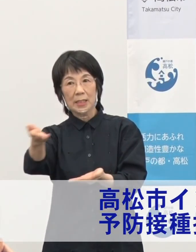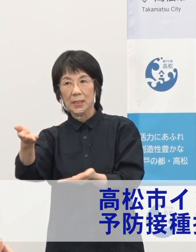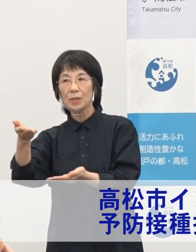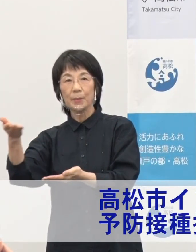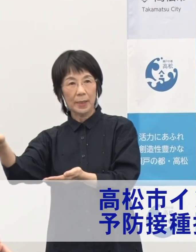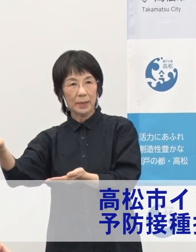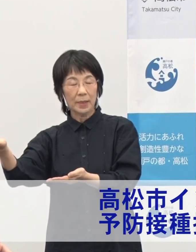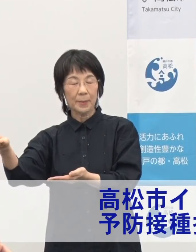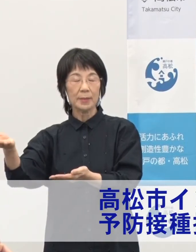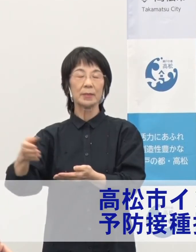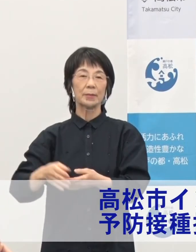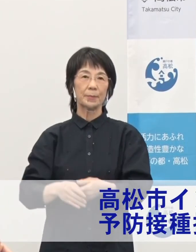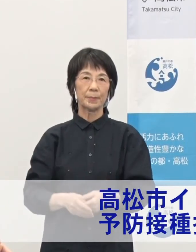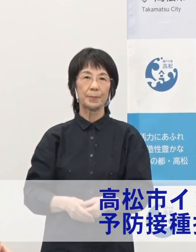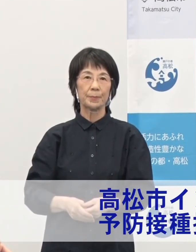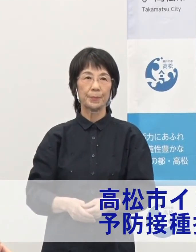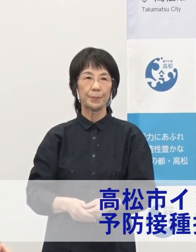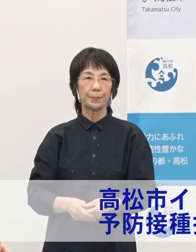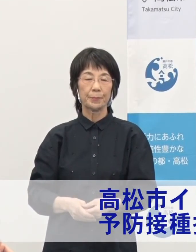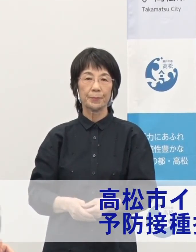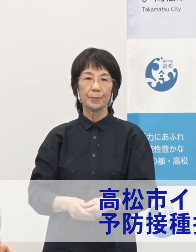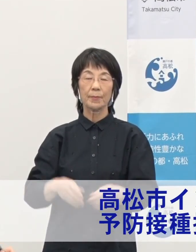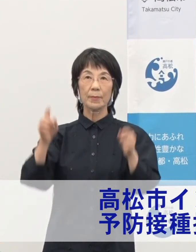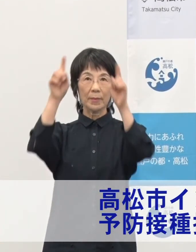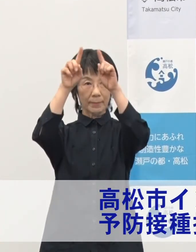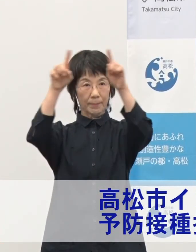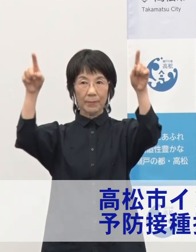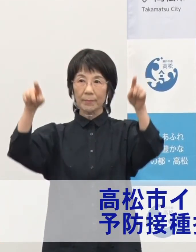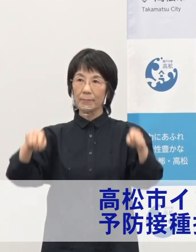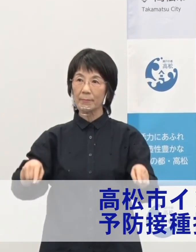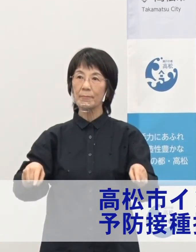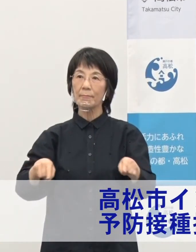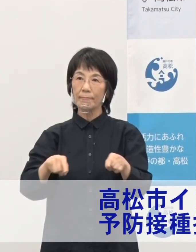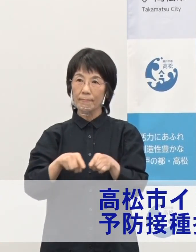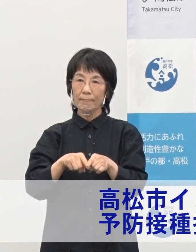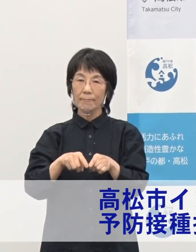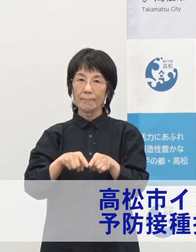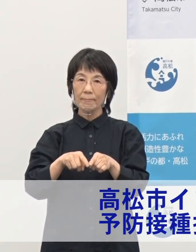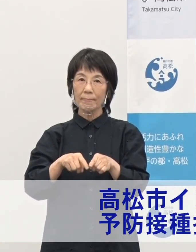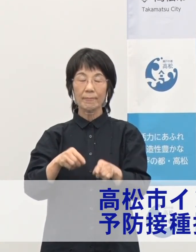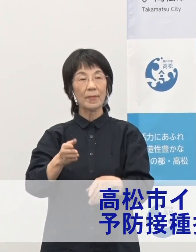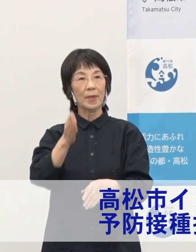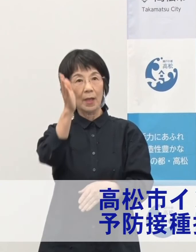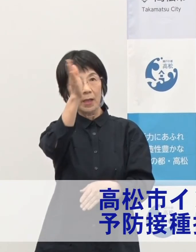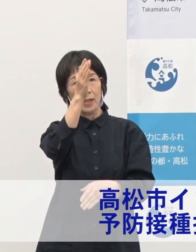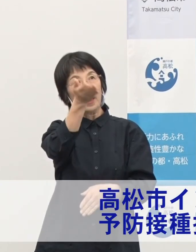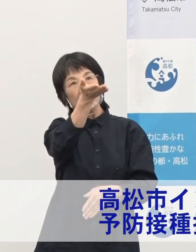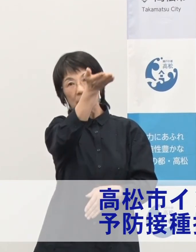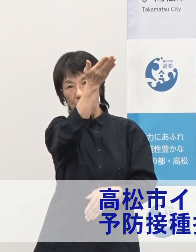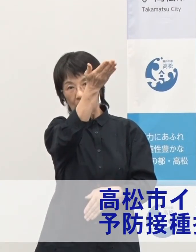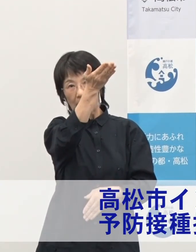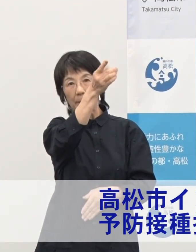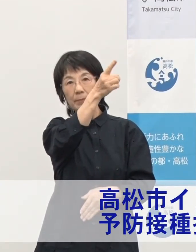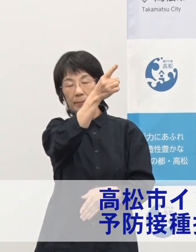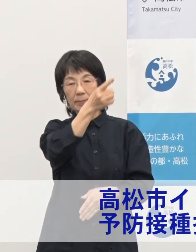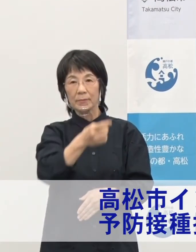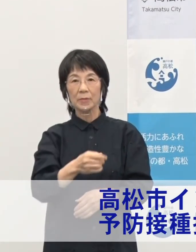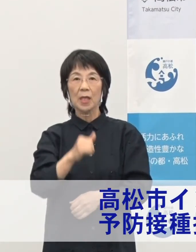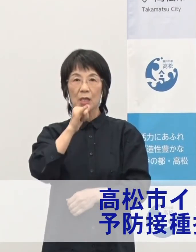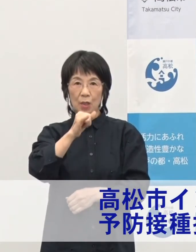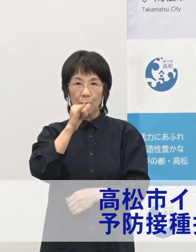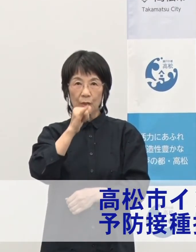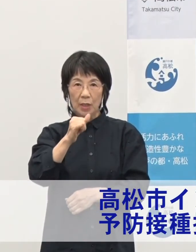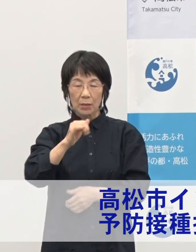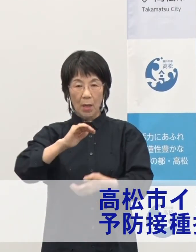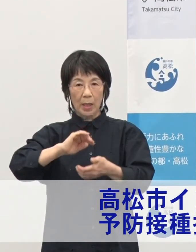を配布をいたしておりますけれども表がございますが表の上段の左側の欄にございますインフルエンザワクチン